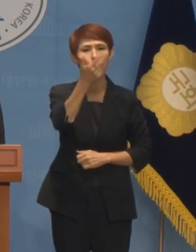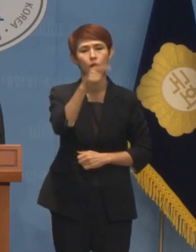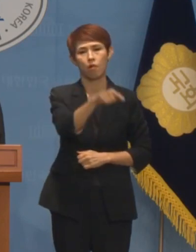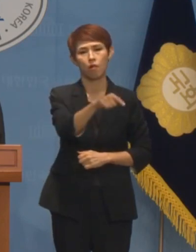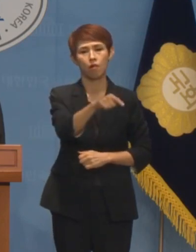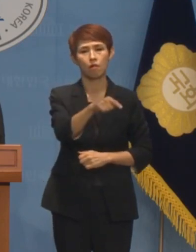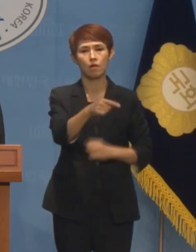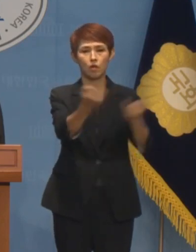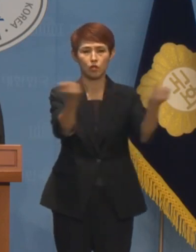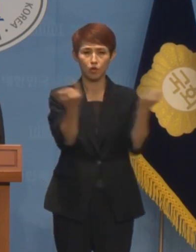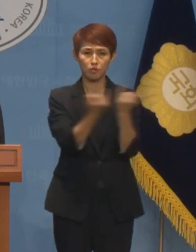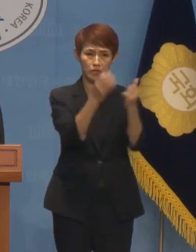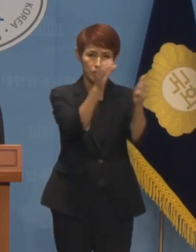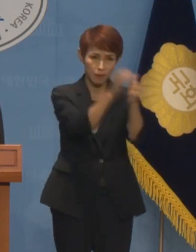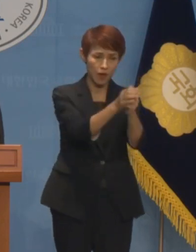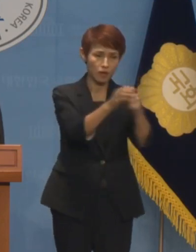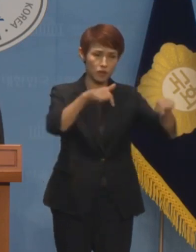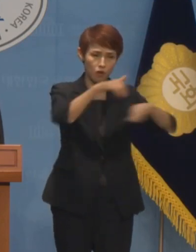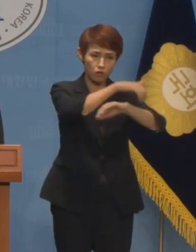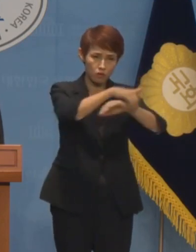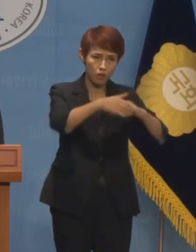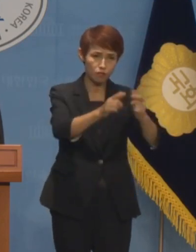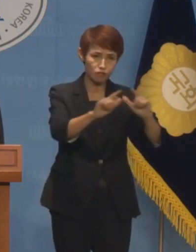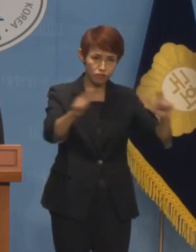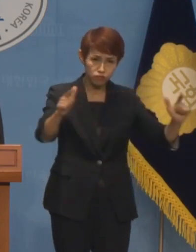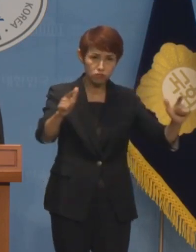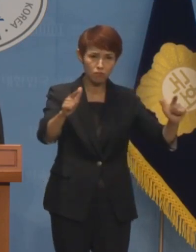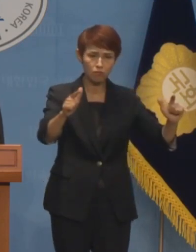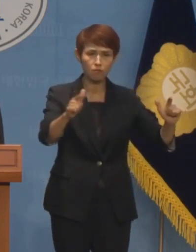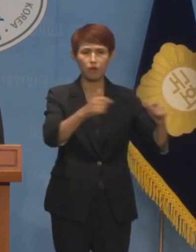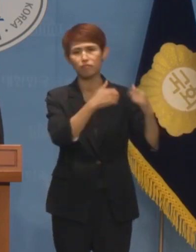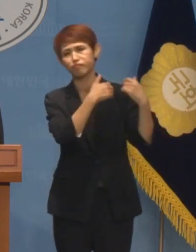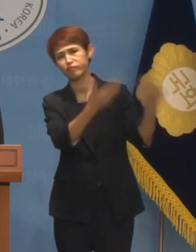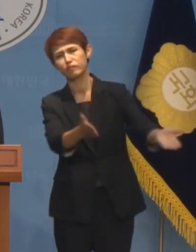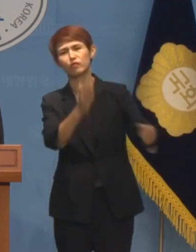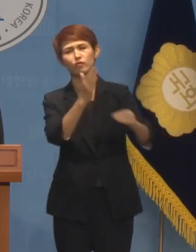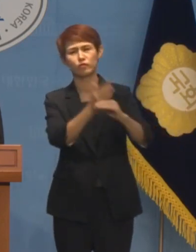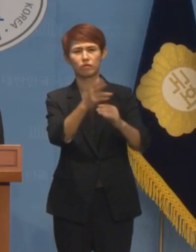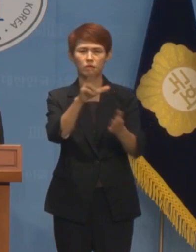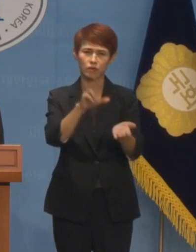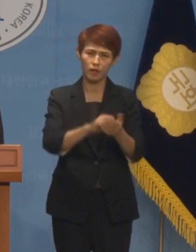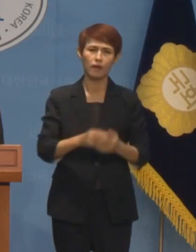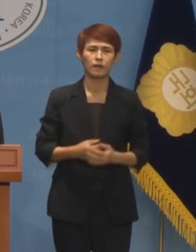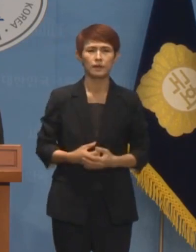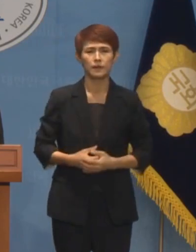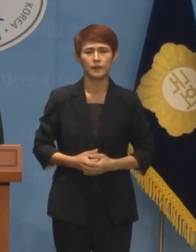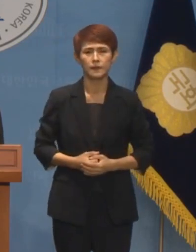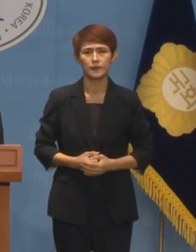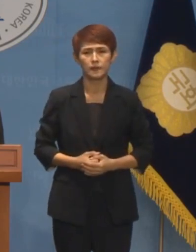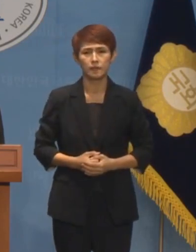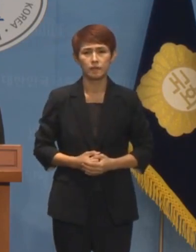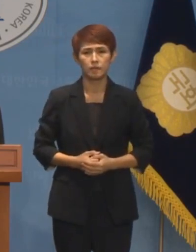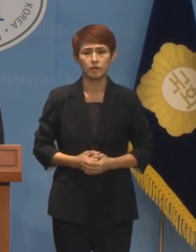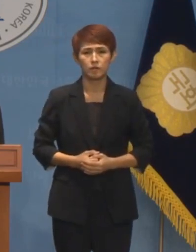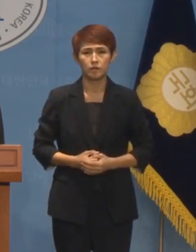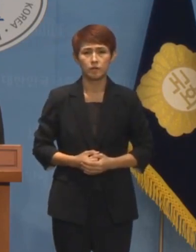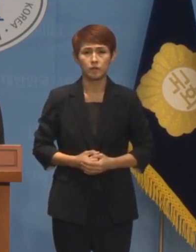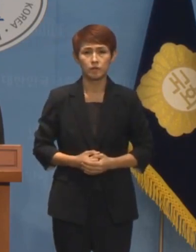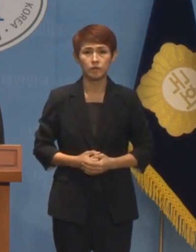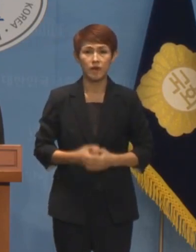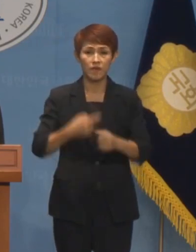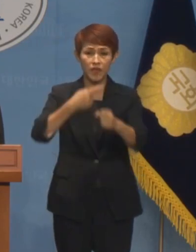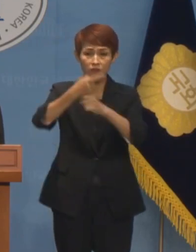여성가족부가 담당해야 할 여러 정책과 사회 문제가 방치되고 있습니다. 그리고 결국